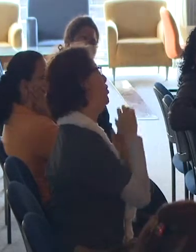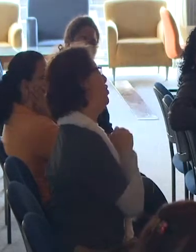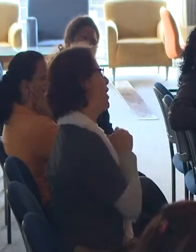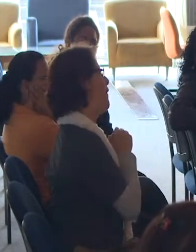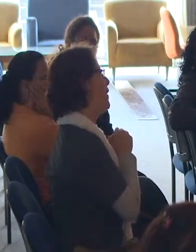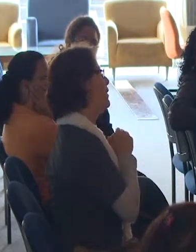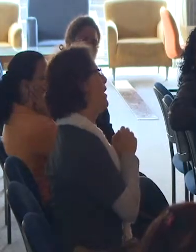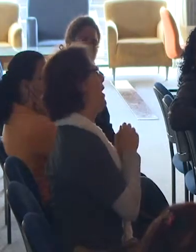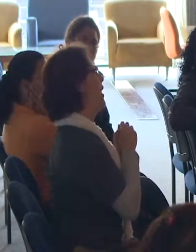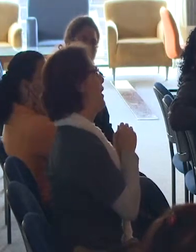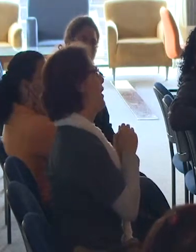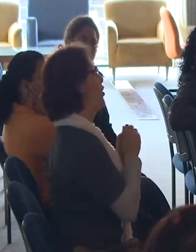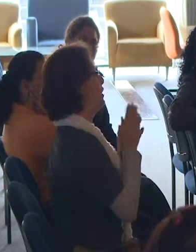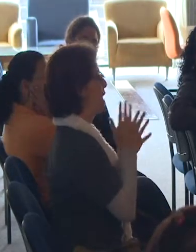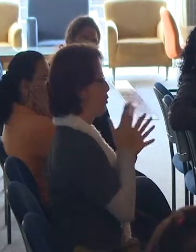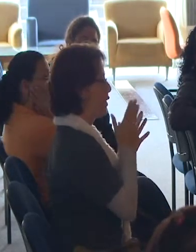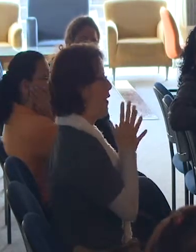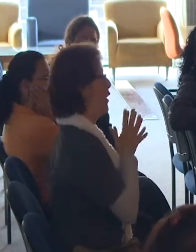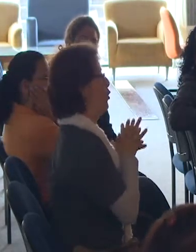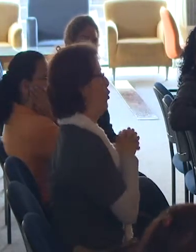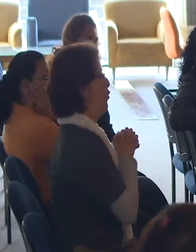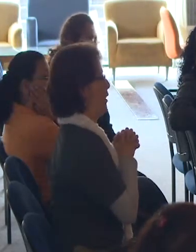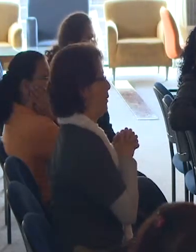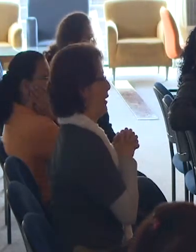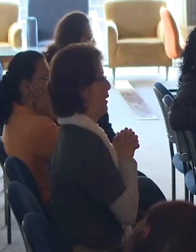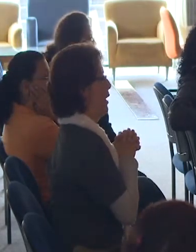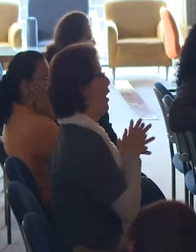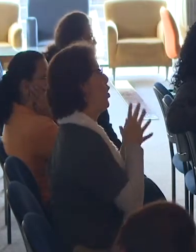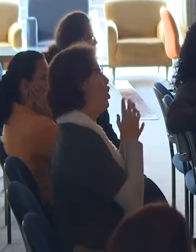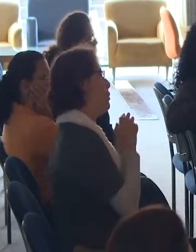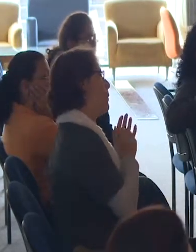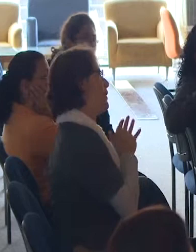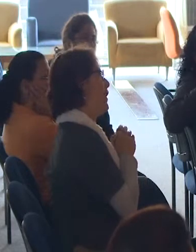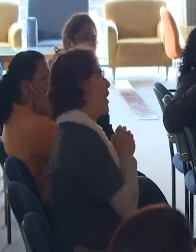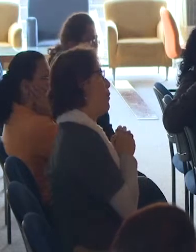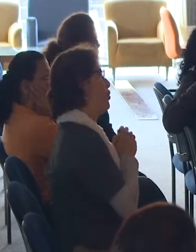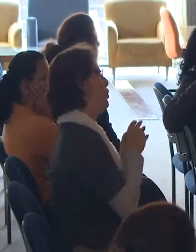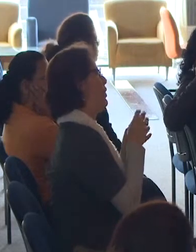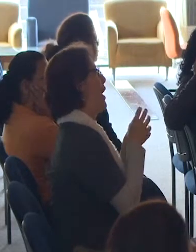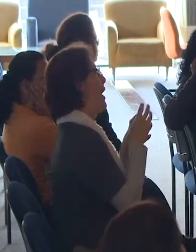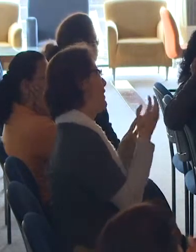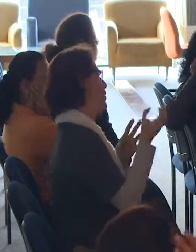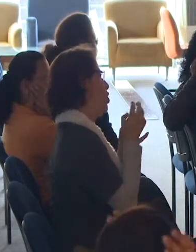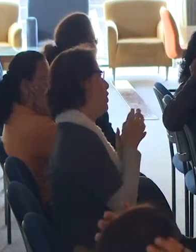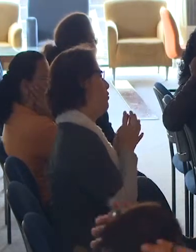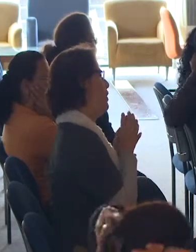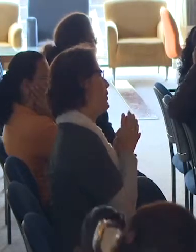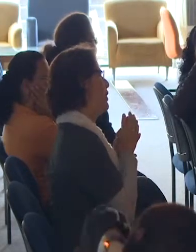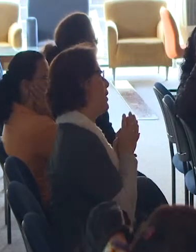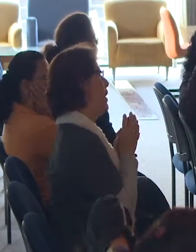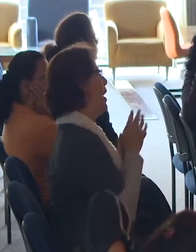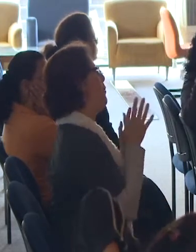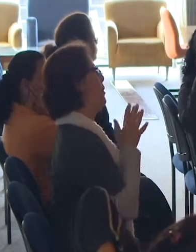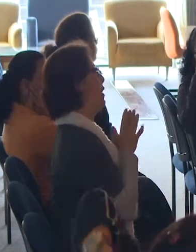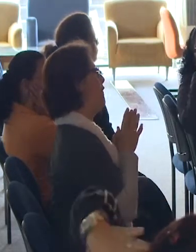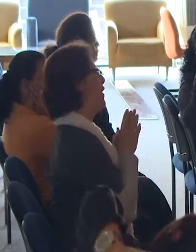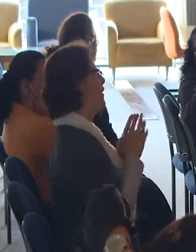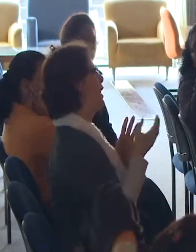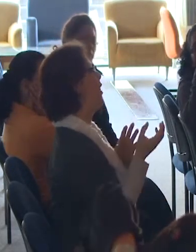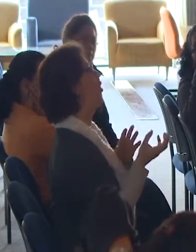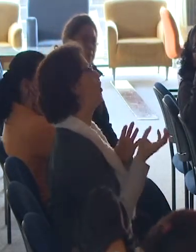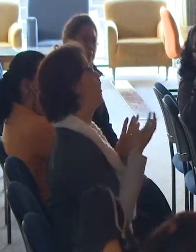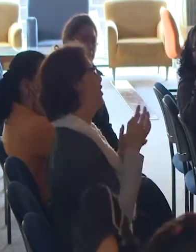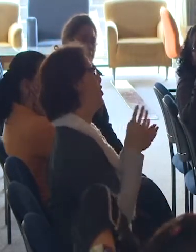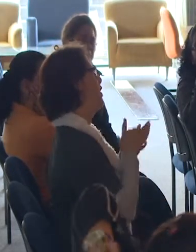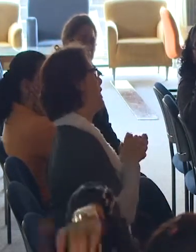sea, todos esos puntos débiles los estamos trabajando muy fuertemente. Y con los papás trabajamos, o sea, las sesiones nuestras en